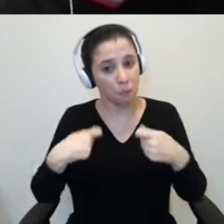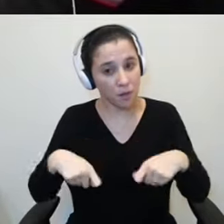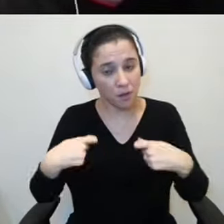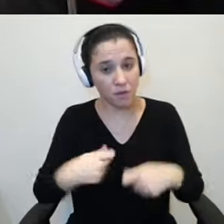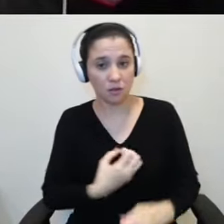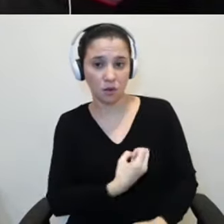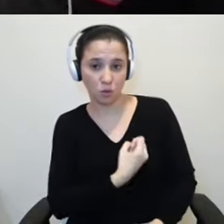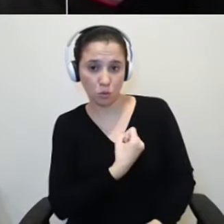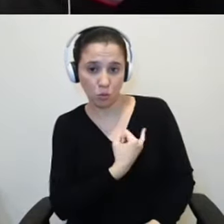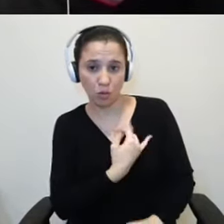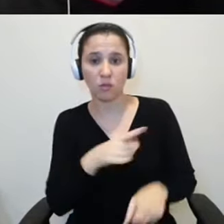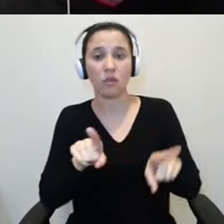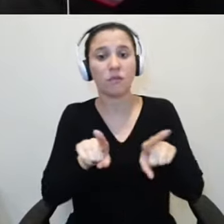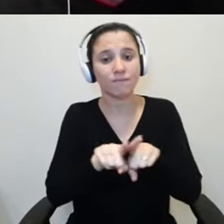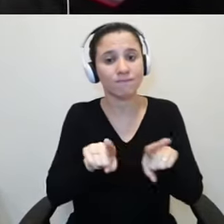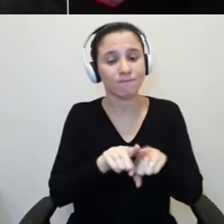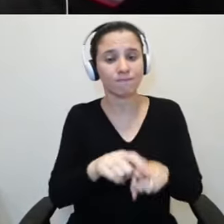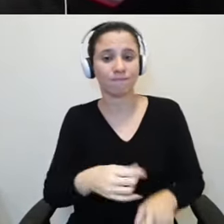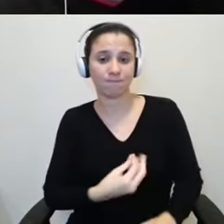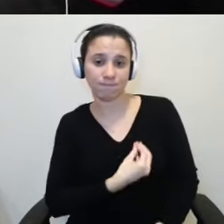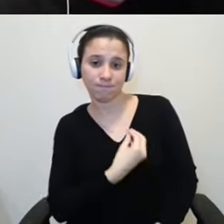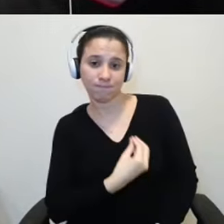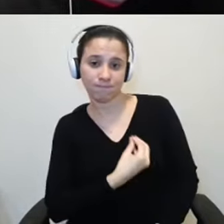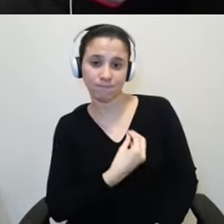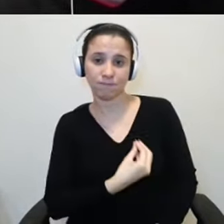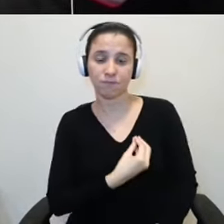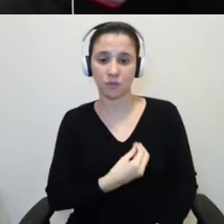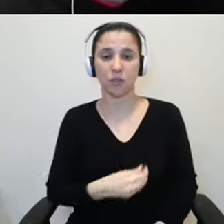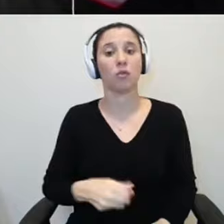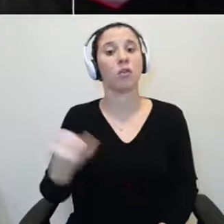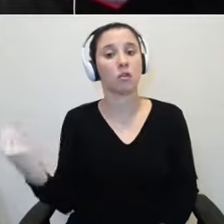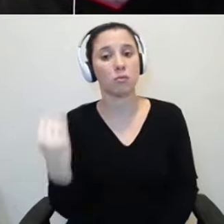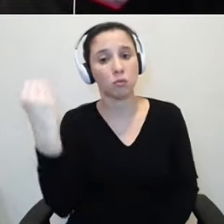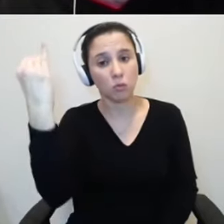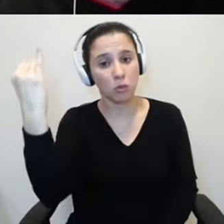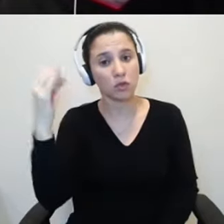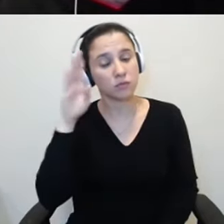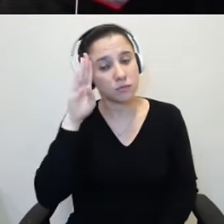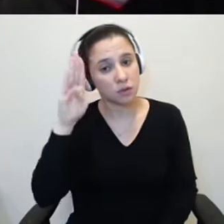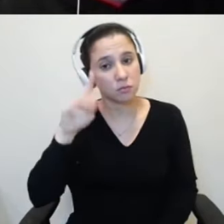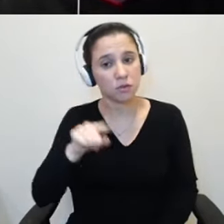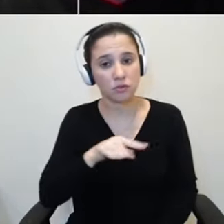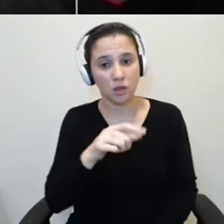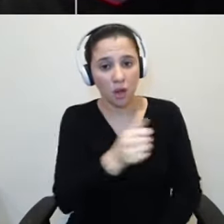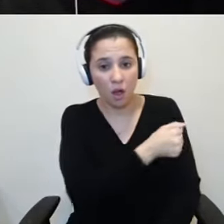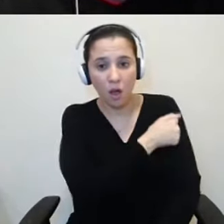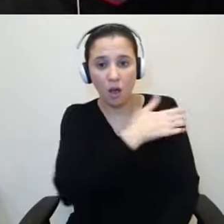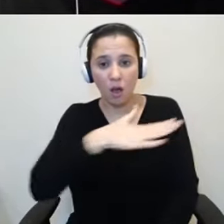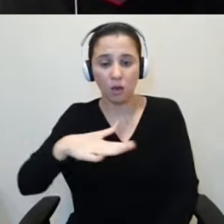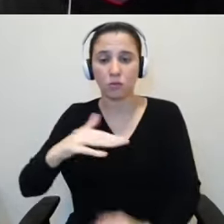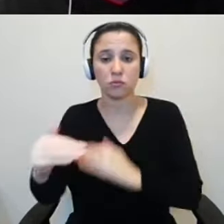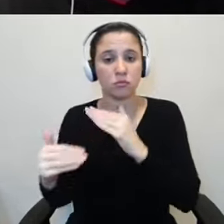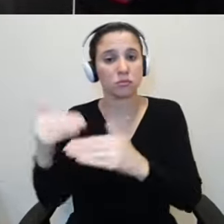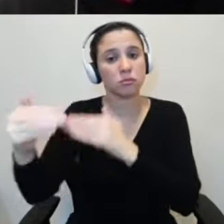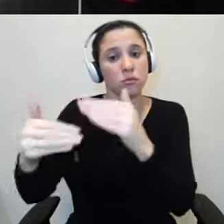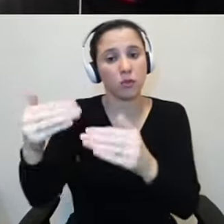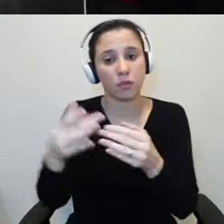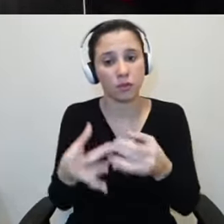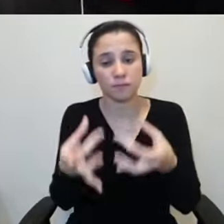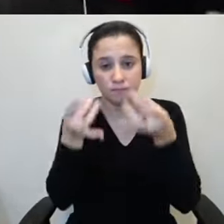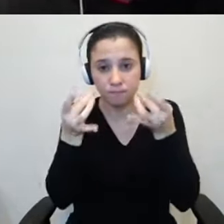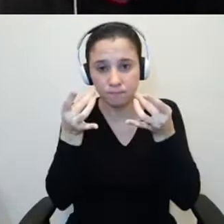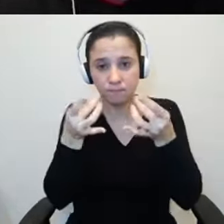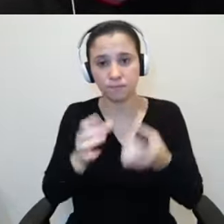importante vocês desenvolverem e estarem atentos em relação a isso. Como ficará a questão dos